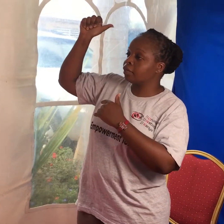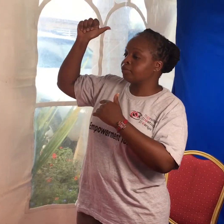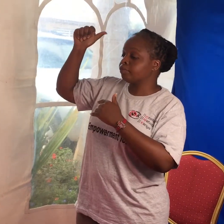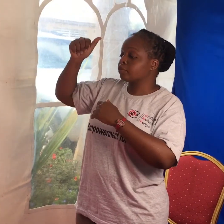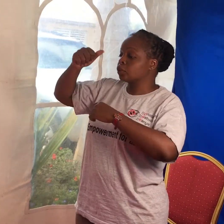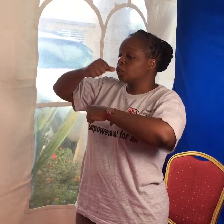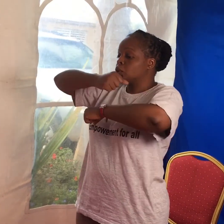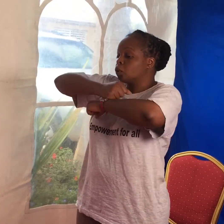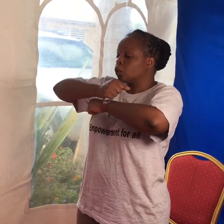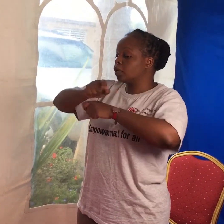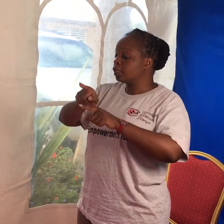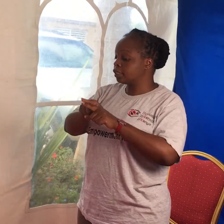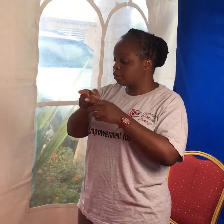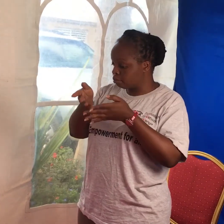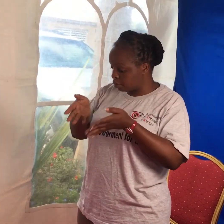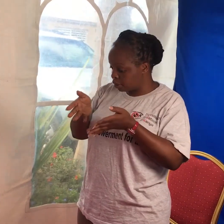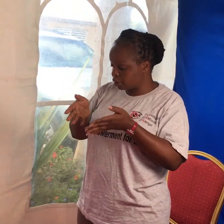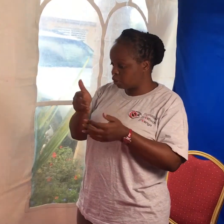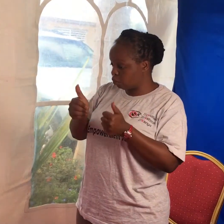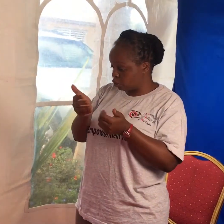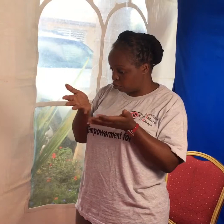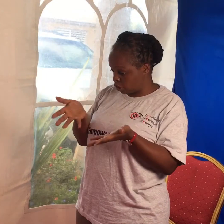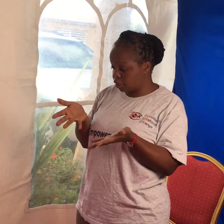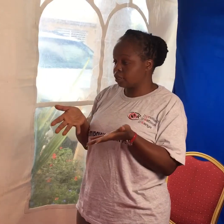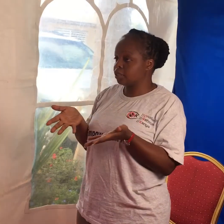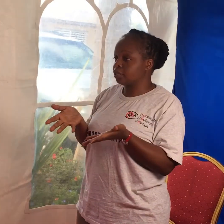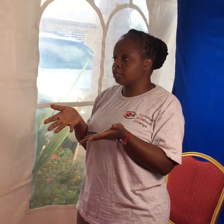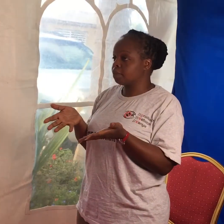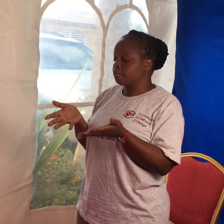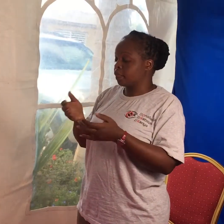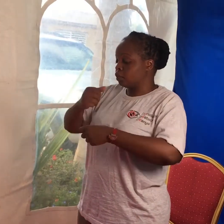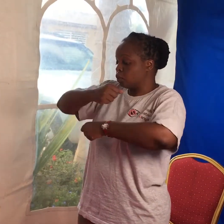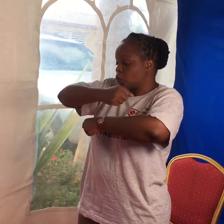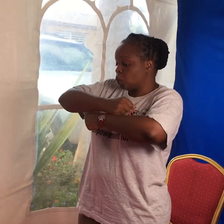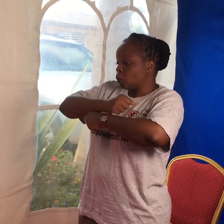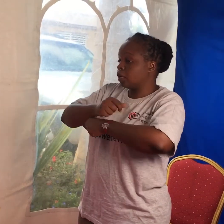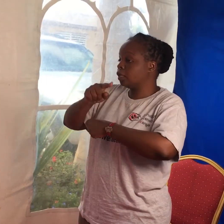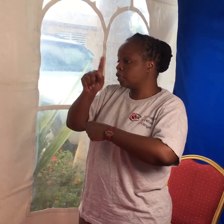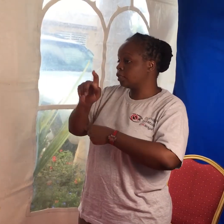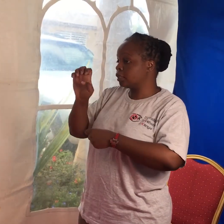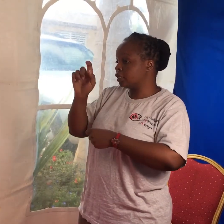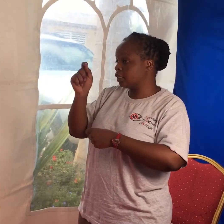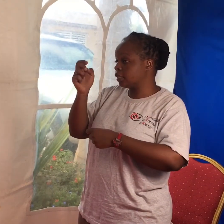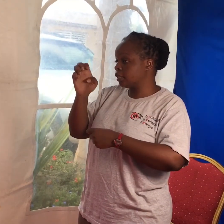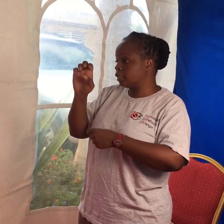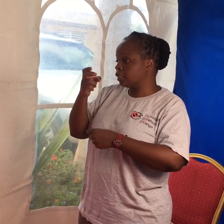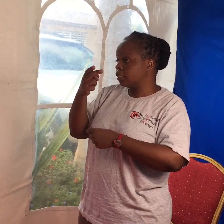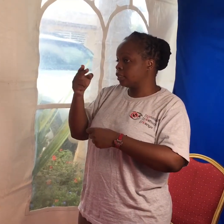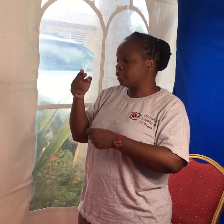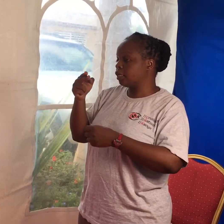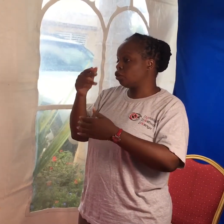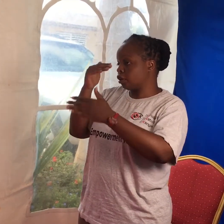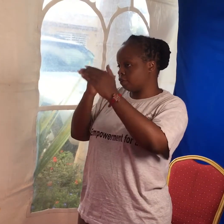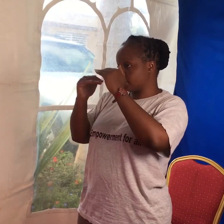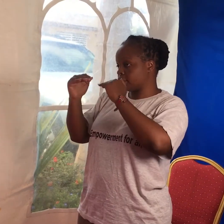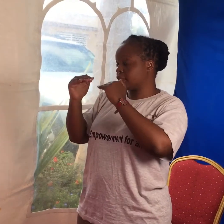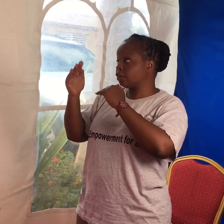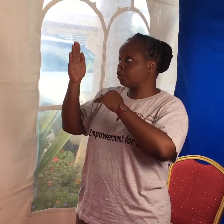hiki tulioko mbele yake, chuo cha Zitek University, ewe Mwenyezi Mungu, uweze kwenda